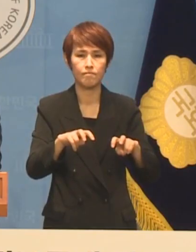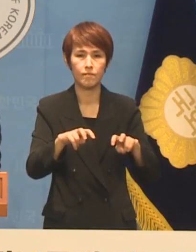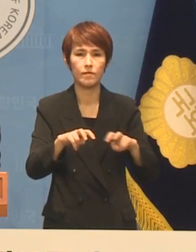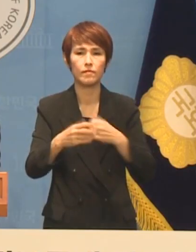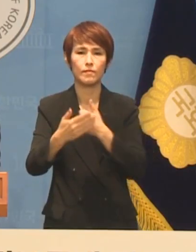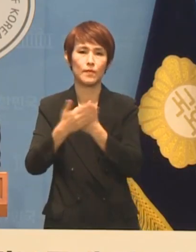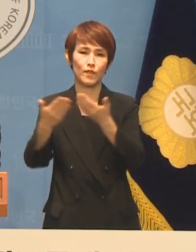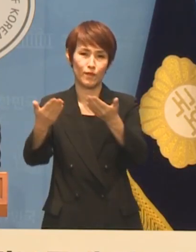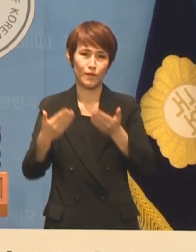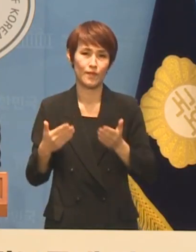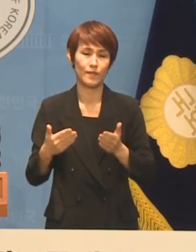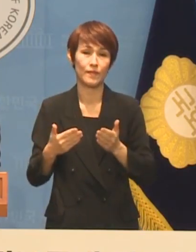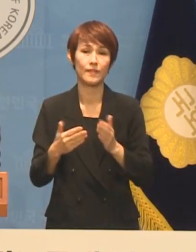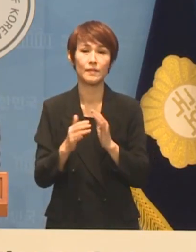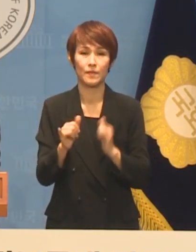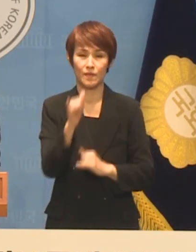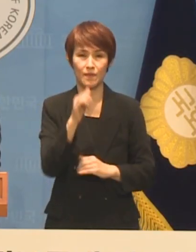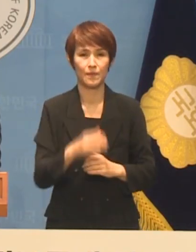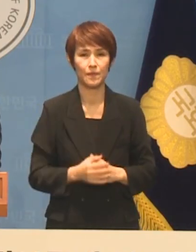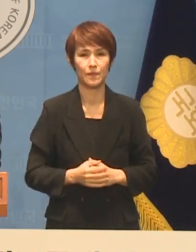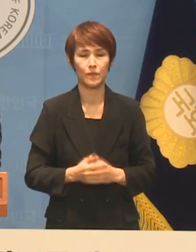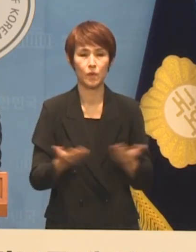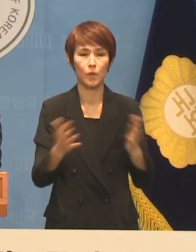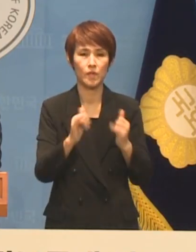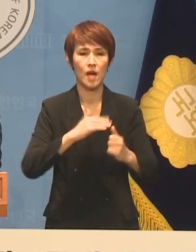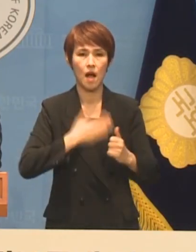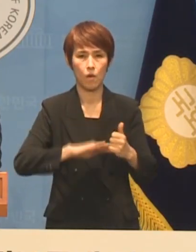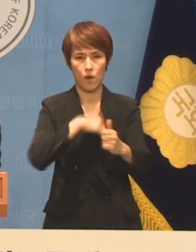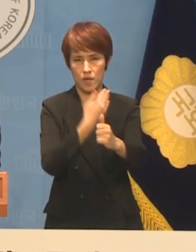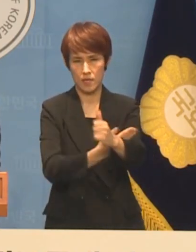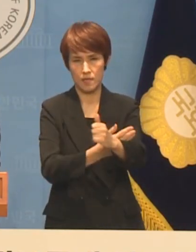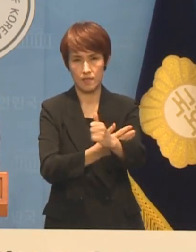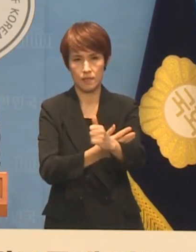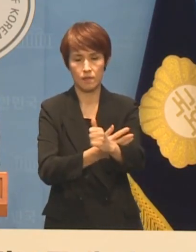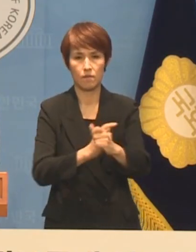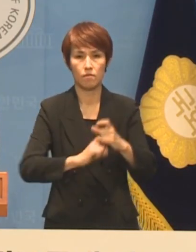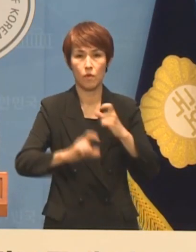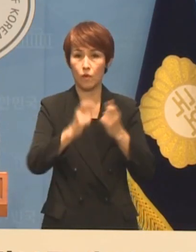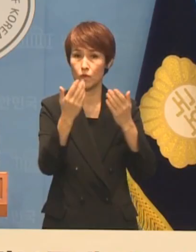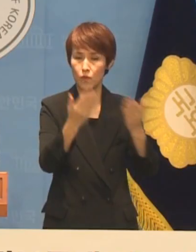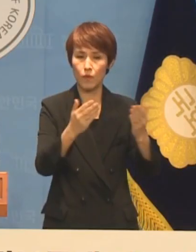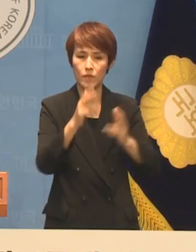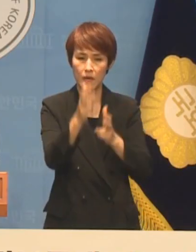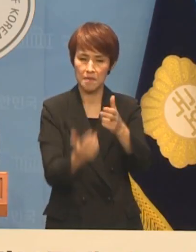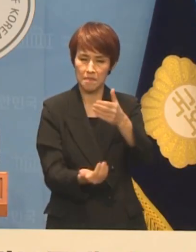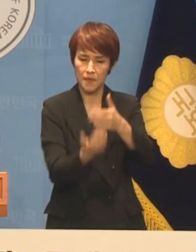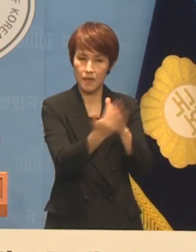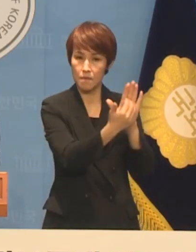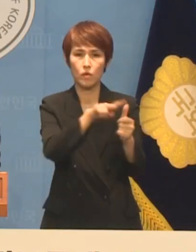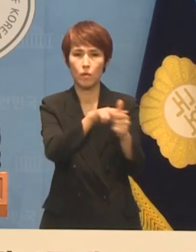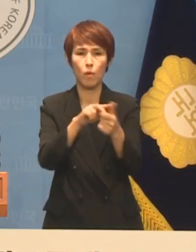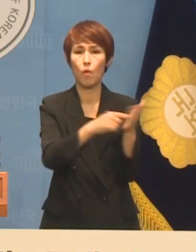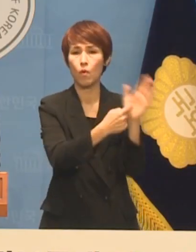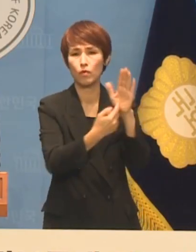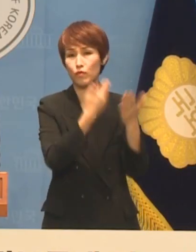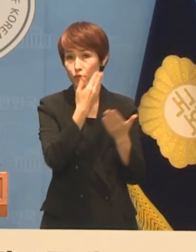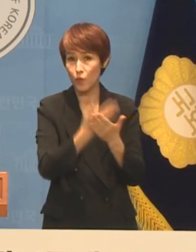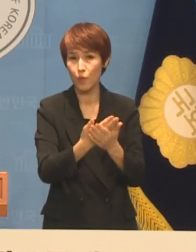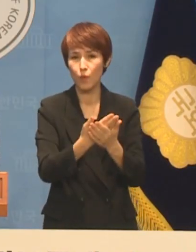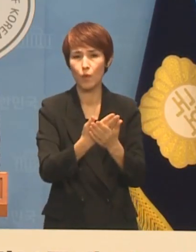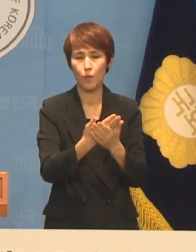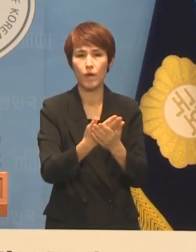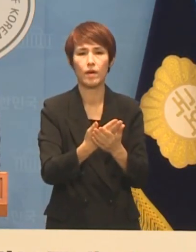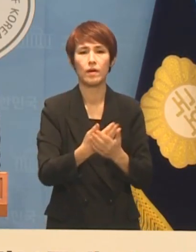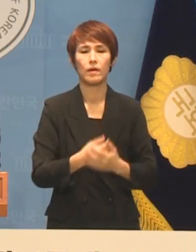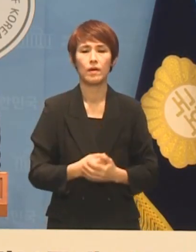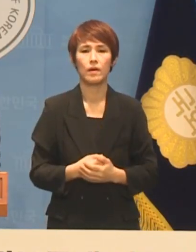협력해 주셨습니다. 노동자의 알 권리를 강화하고 산업재해 예방을 위한 정보공개의 중요성을 환기시키는 데 큰